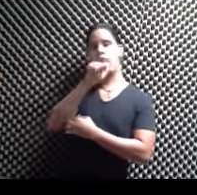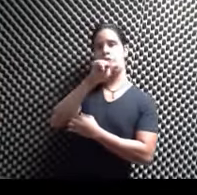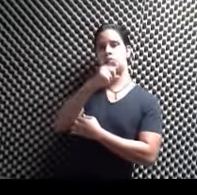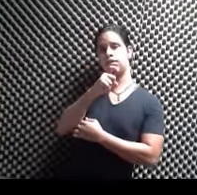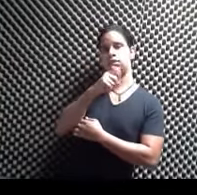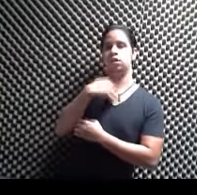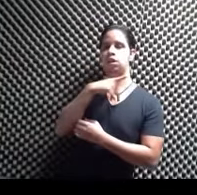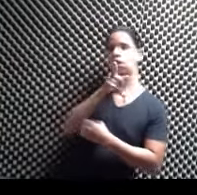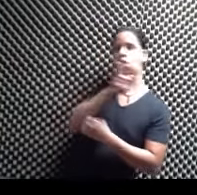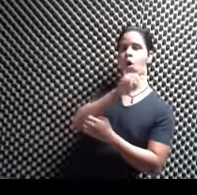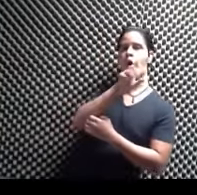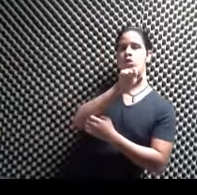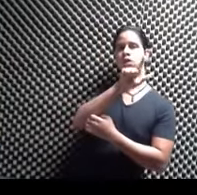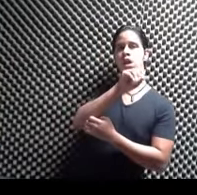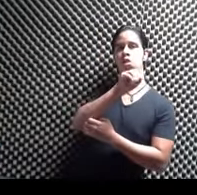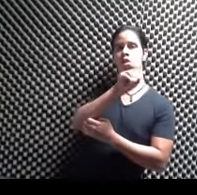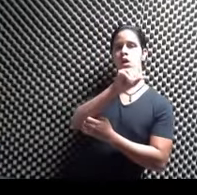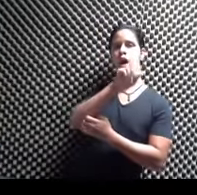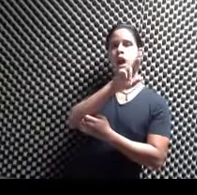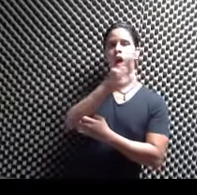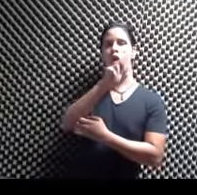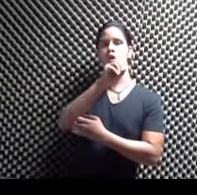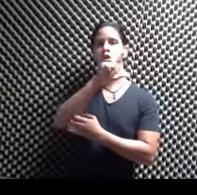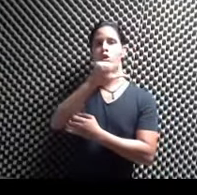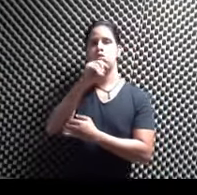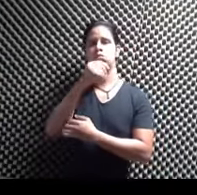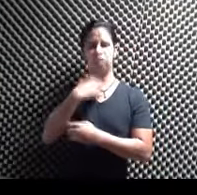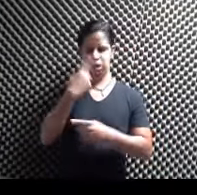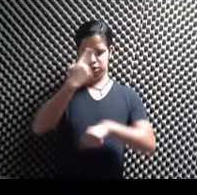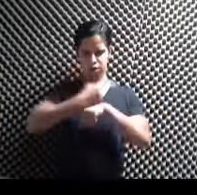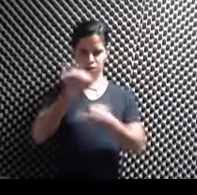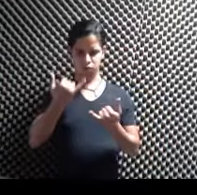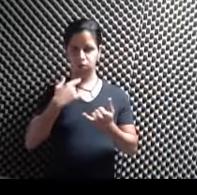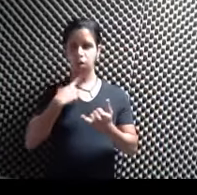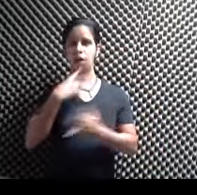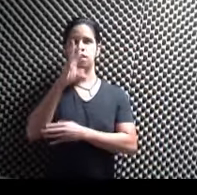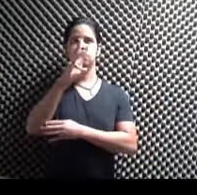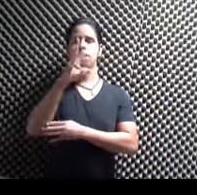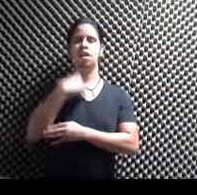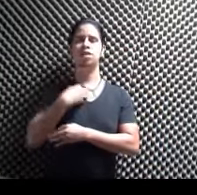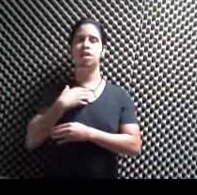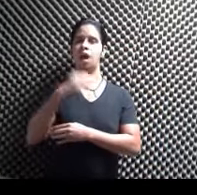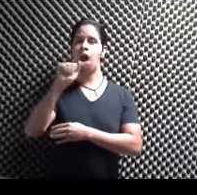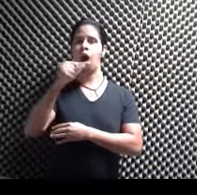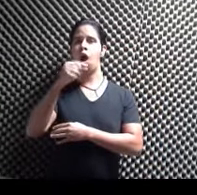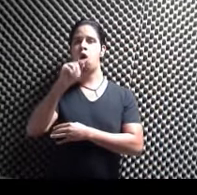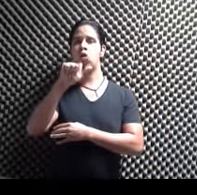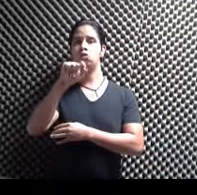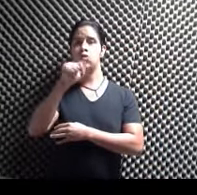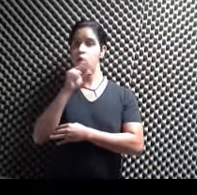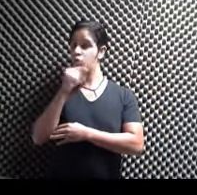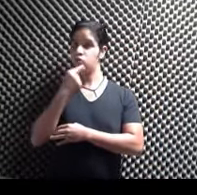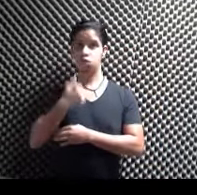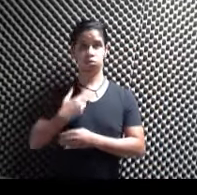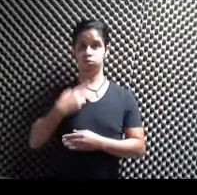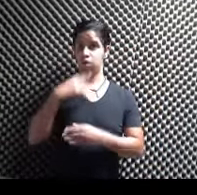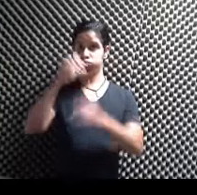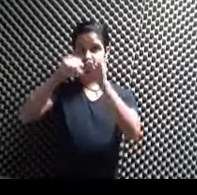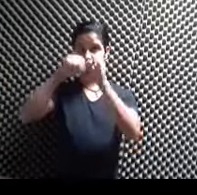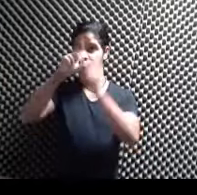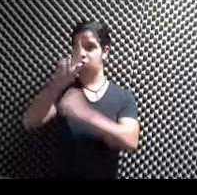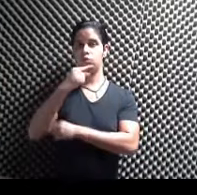José sí, Arroyo. Me asustaste. By the way, ¿qué día es hoy? Ay, Virgen, ¿6? Hoy es 6. De agosto. Eso que esto no es una grabación. No. Después de